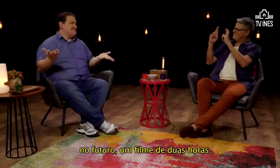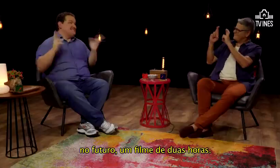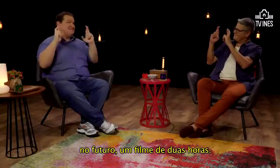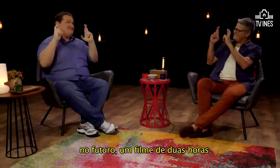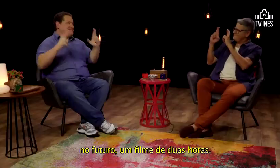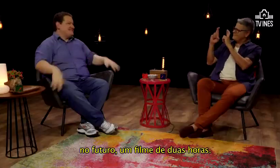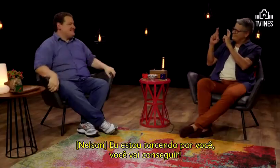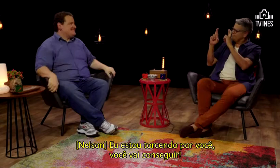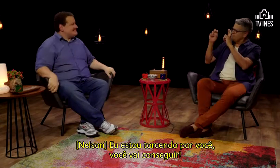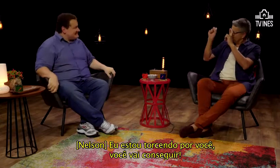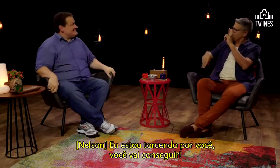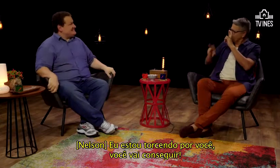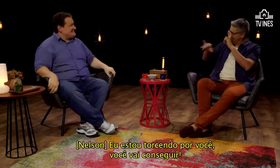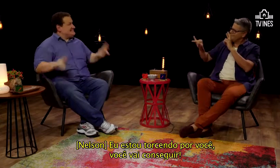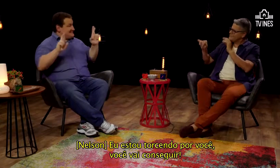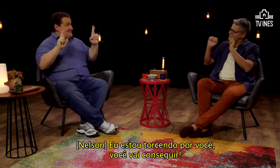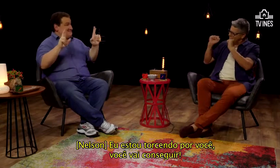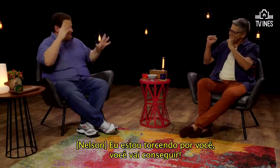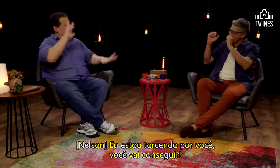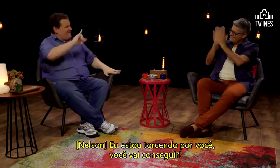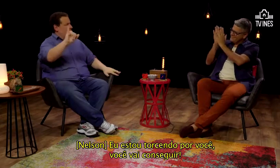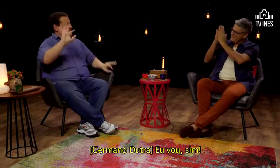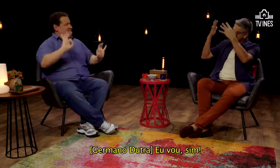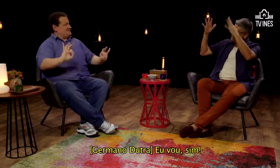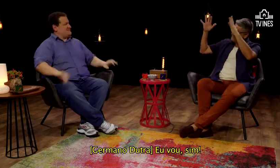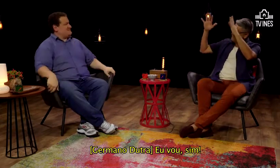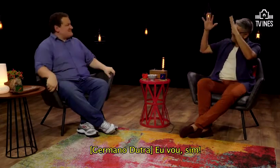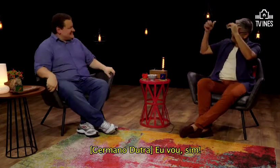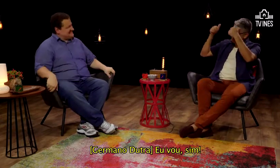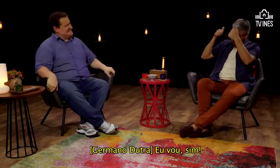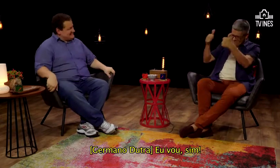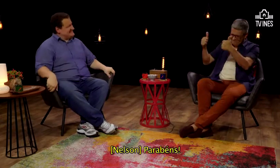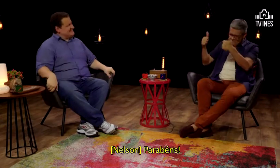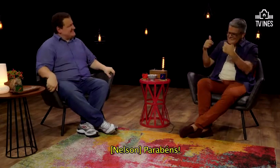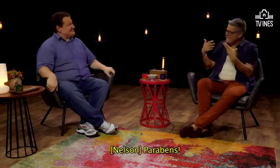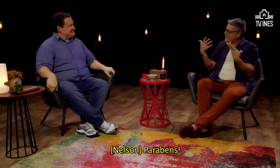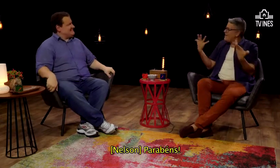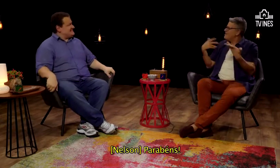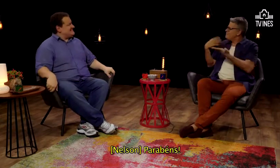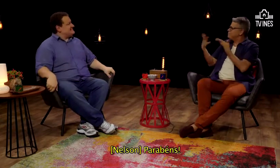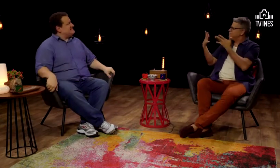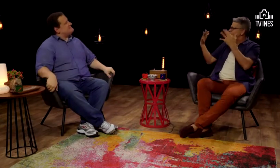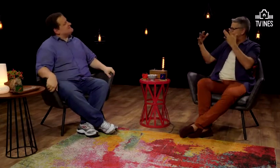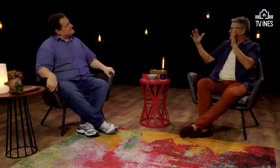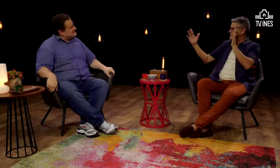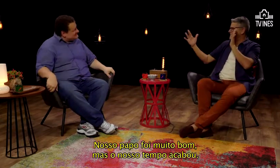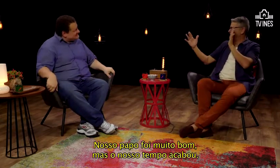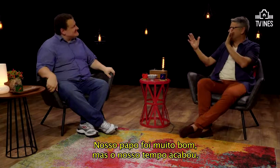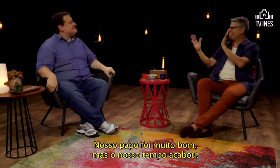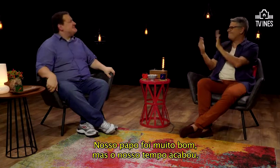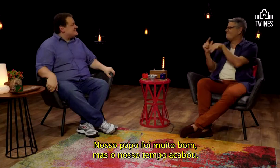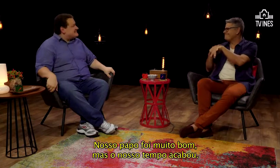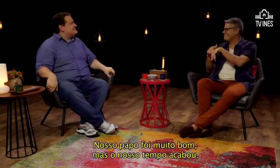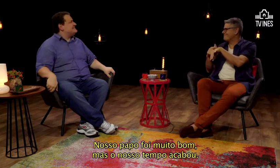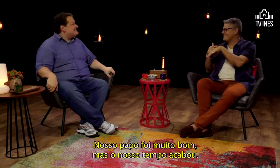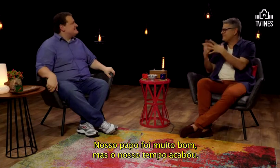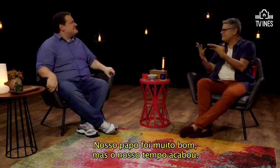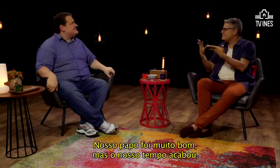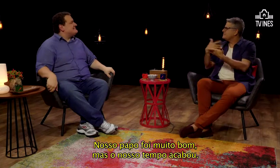horas. Ah, eu estou torcendo por você. Você vai conseguir. Eu vou sim. Parabéns. O nosso papo foi muito bom, mas